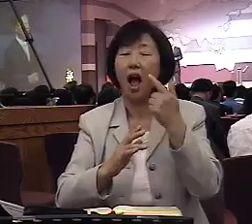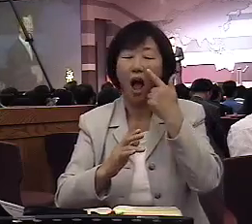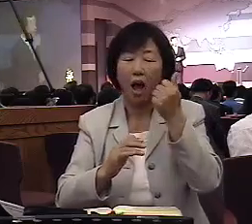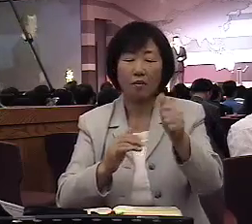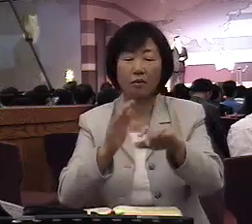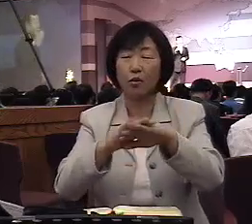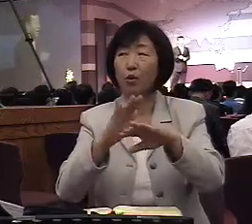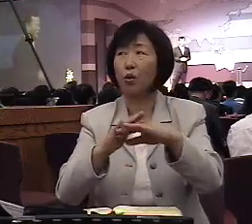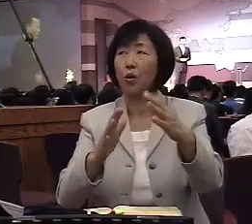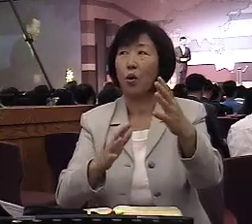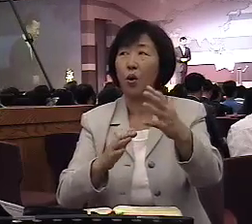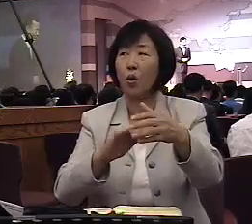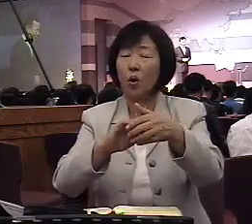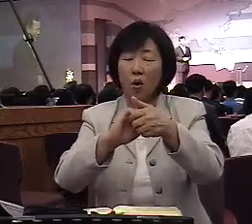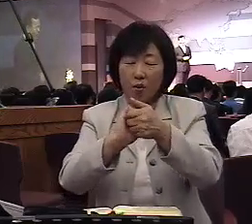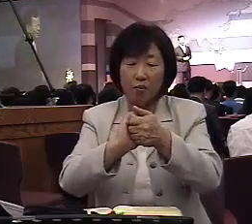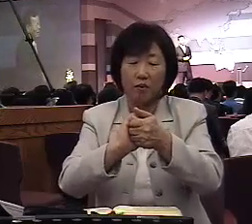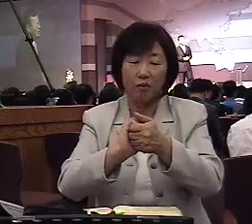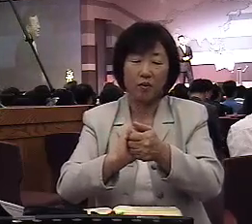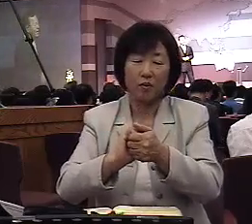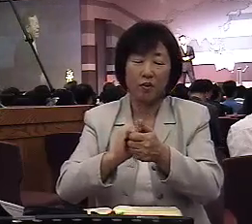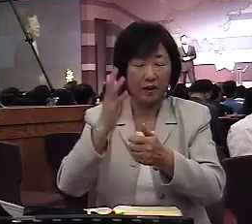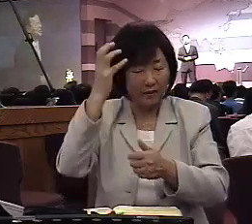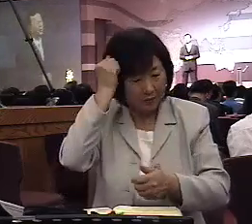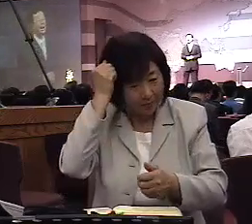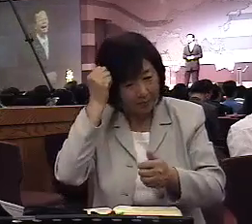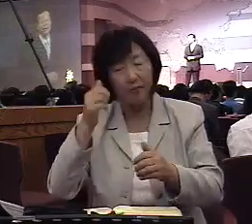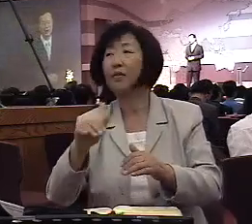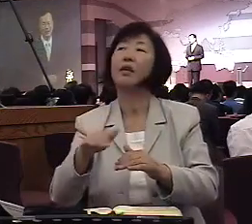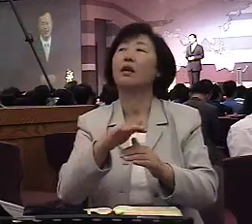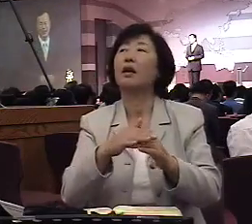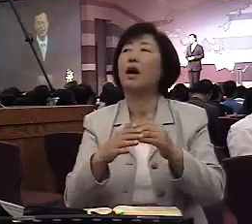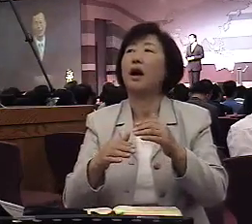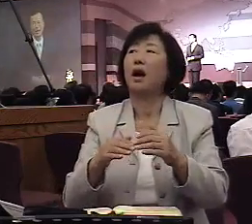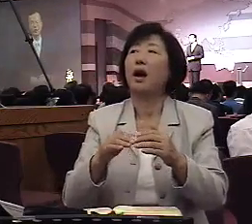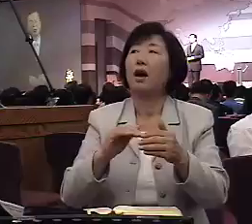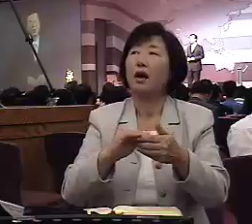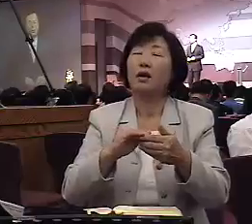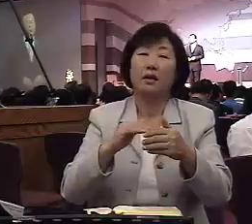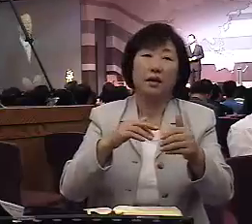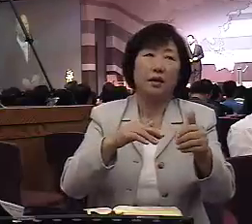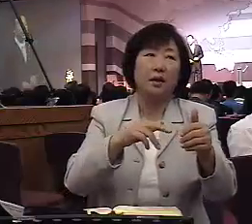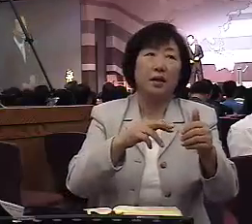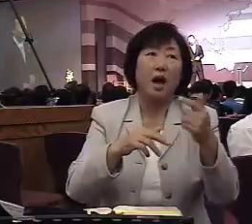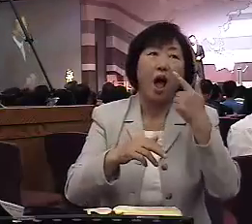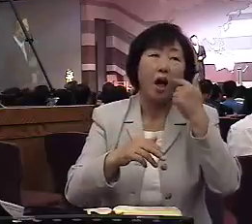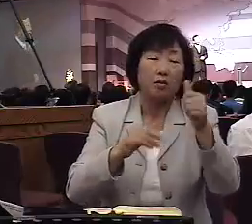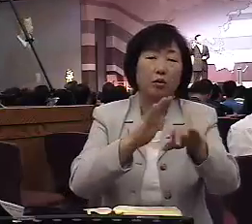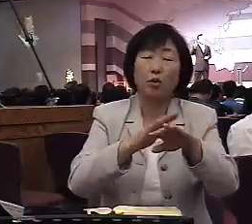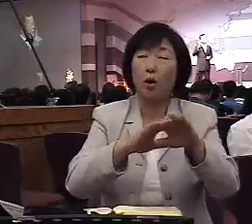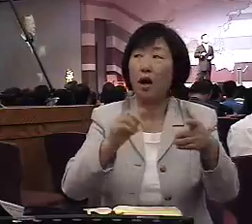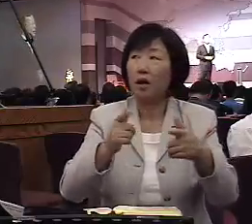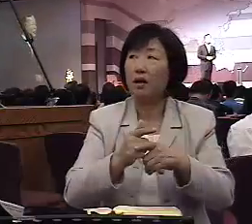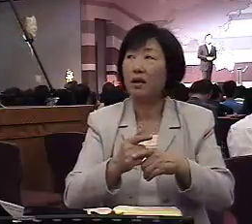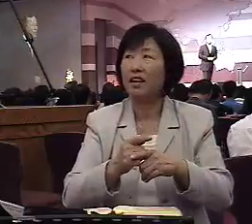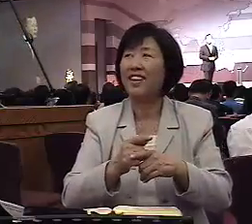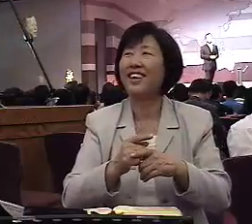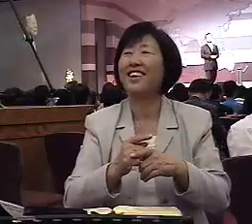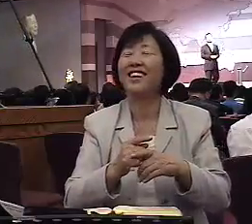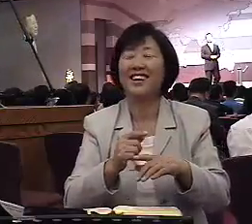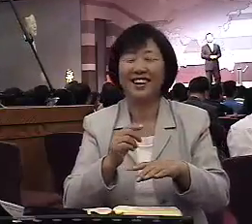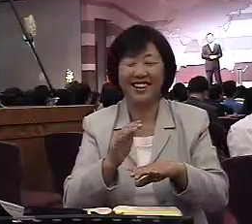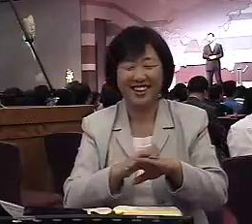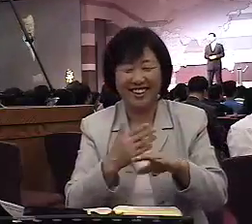꼭 잡고 기억하면서 다녔는데 한참 가다 보니까 아버지 손이 아닌 것 같아요. 그래서 올려다 보니까 엉뚱한 아저씨가 저를